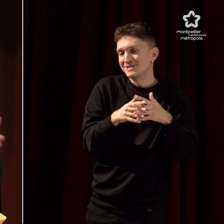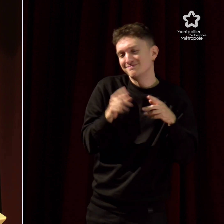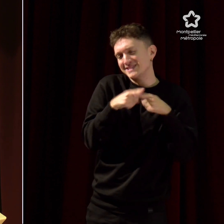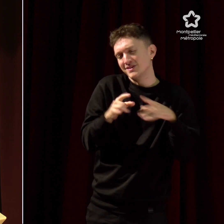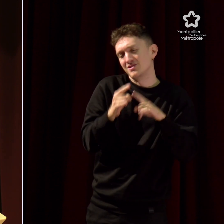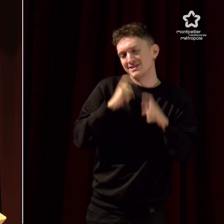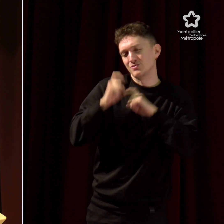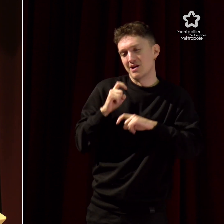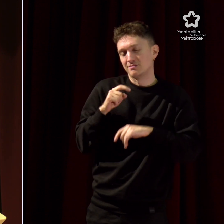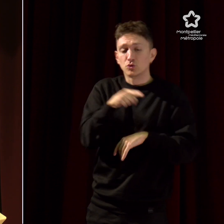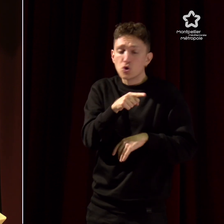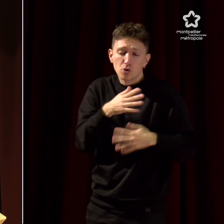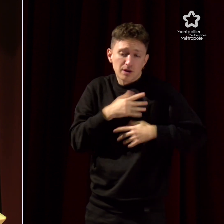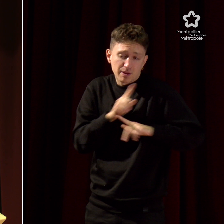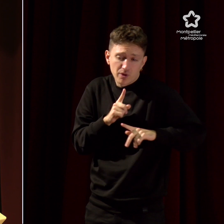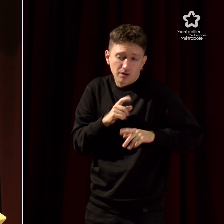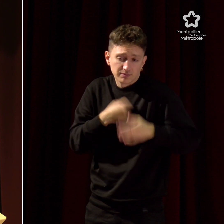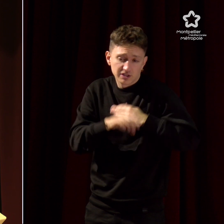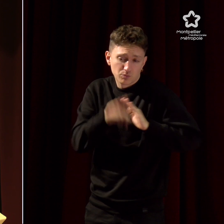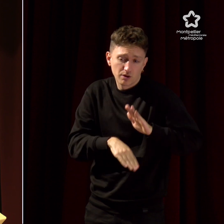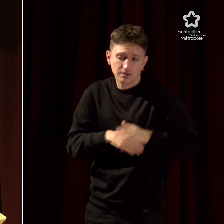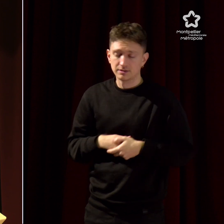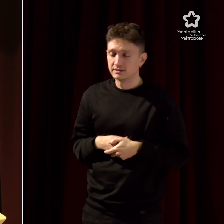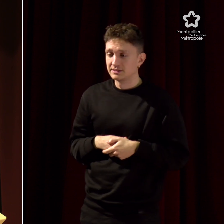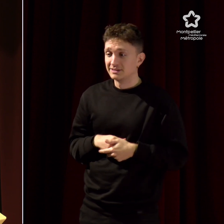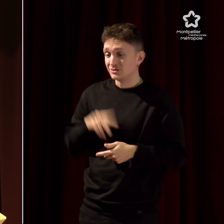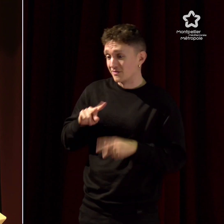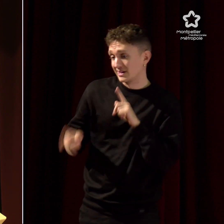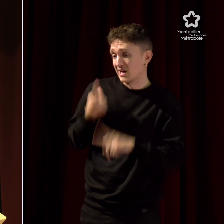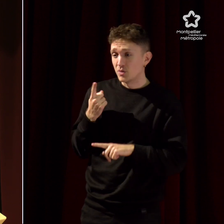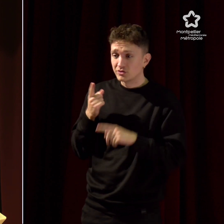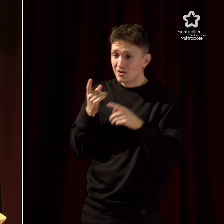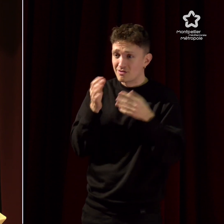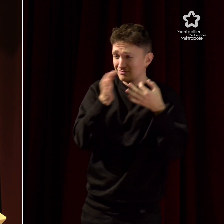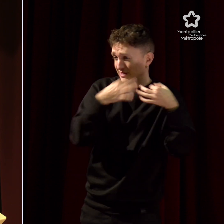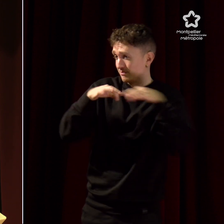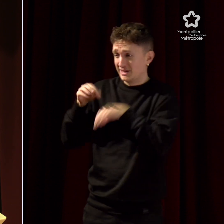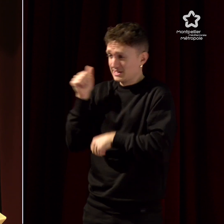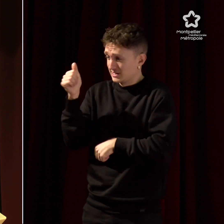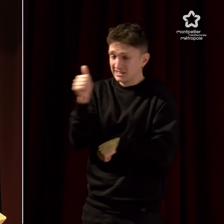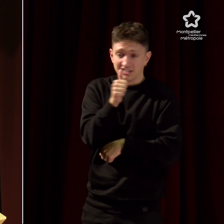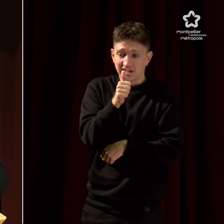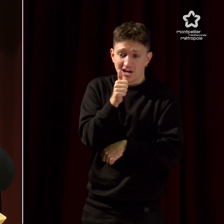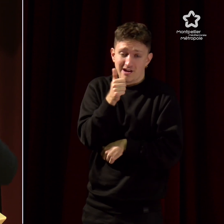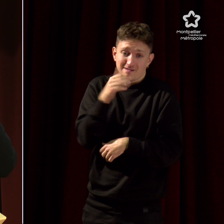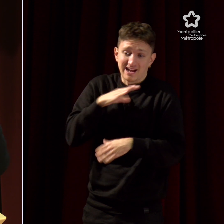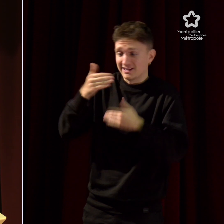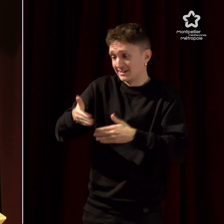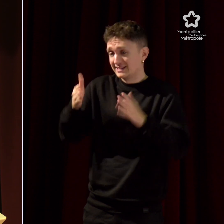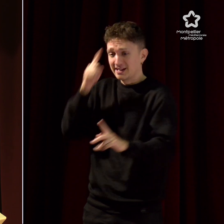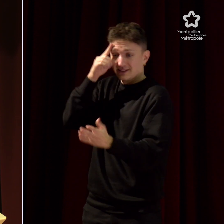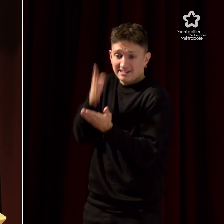Chaque pays doit se mettre son cadre éthique, et c'est fondamental, autour de ces avancées. Mais c'est pas